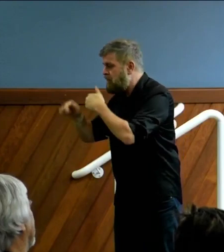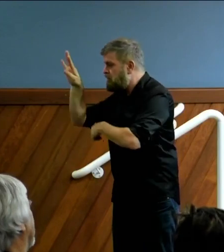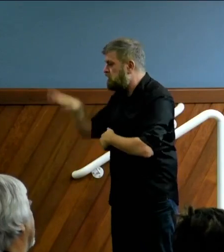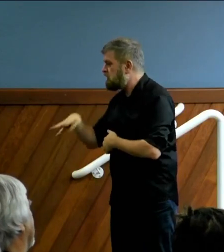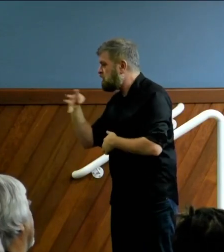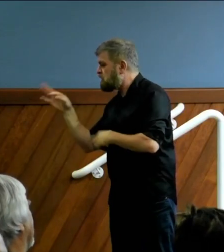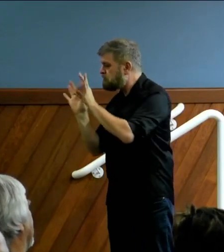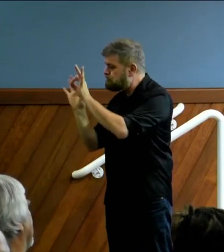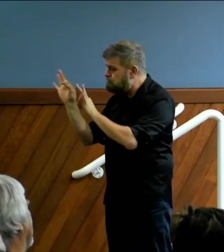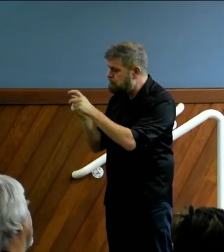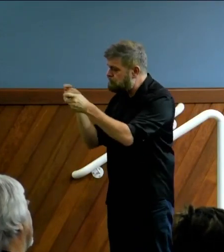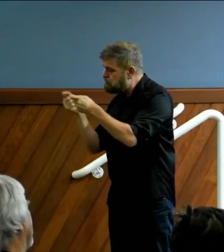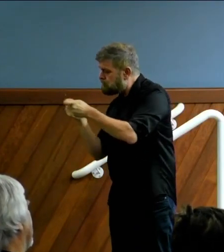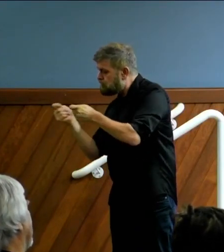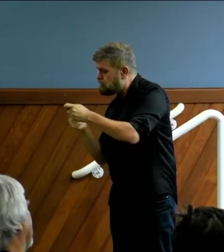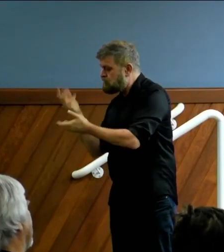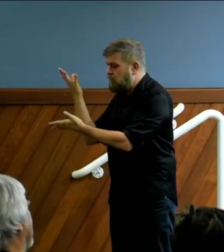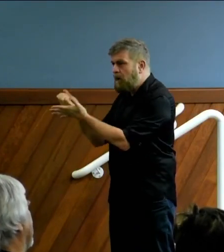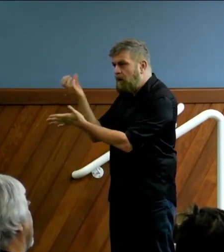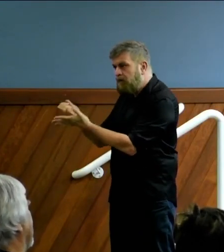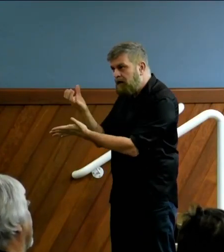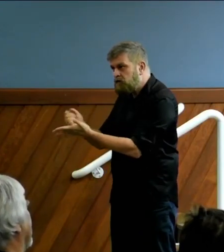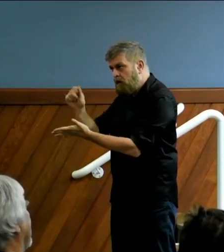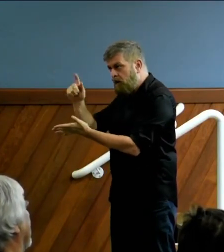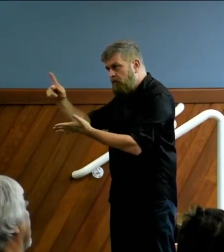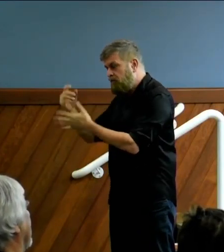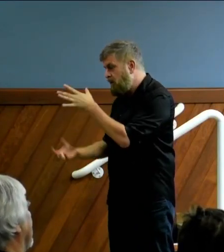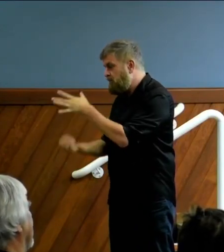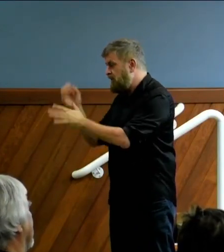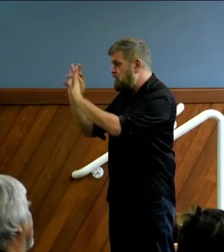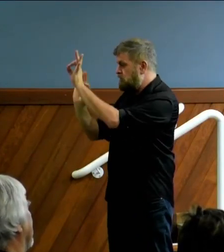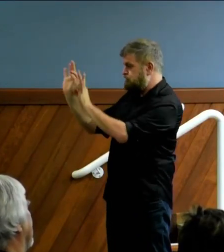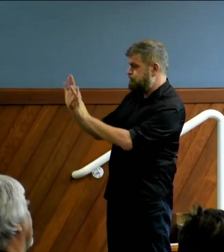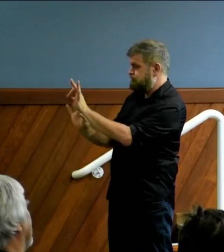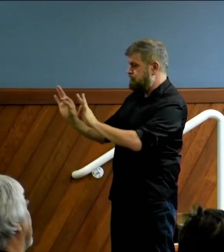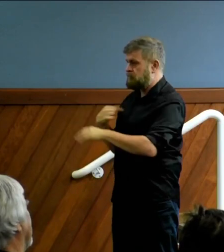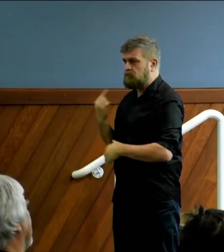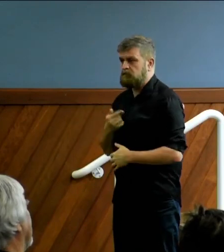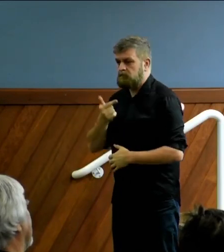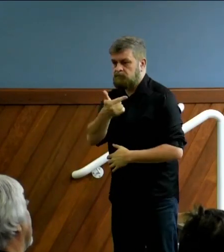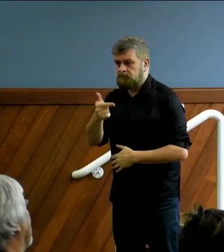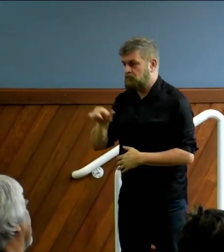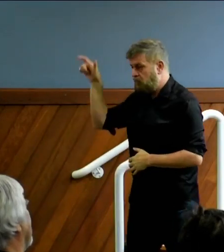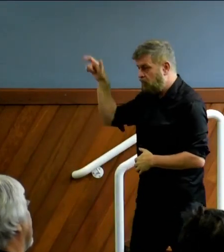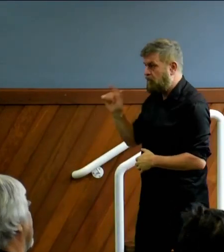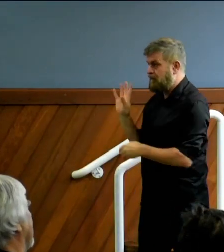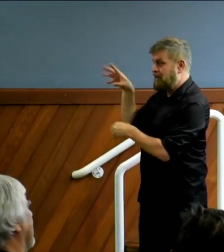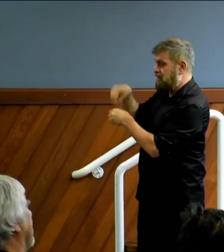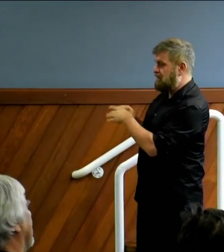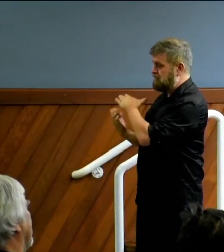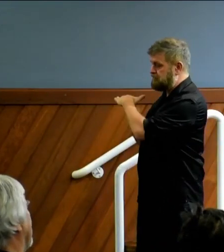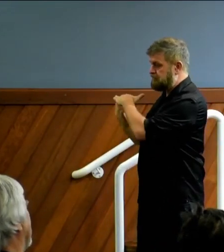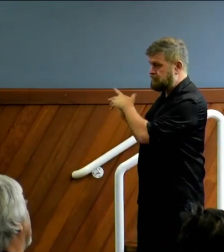Eles modularam com vários lá, aplicativos deles para criar uma organização. Nós não tivemos, porque eles fizeram isso internamente, ou